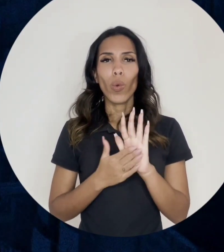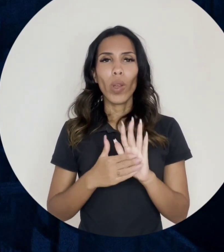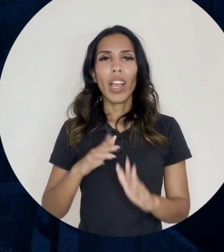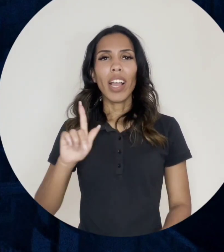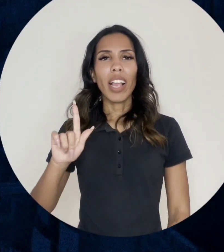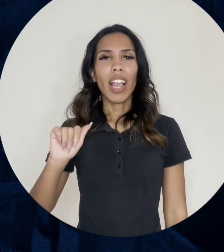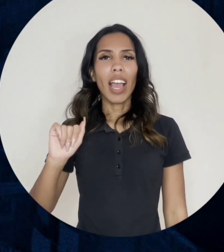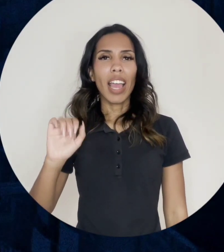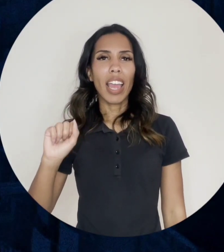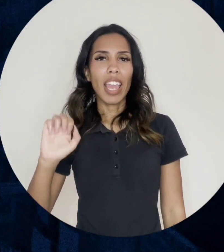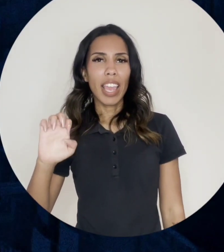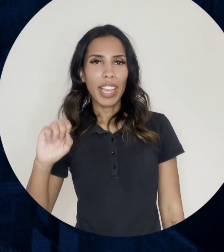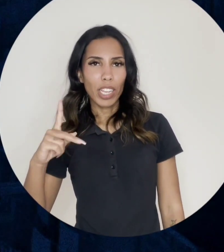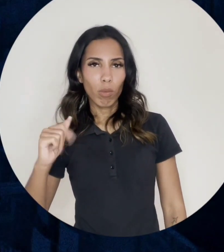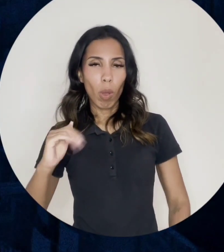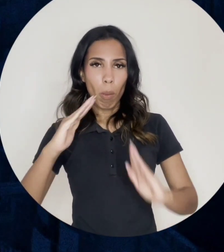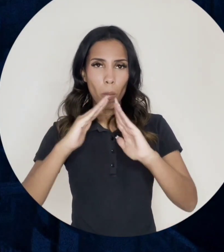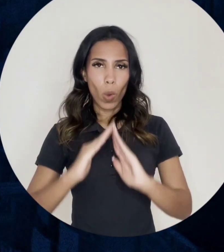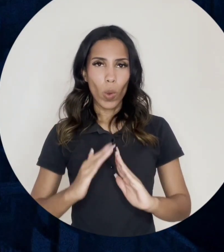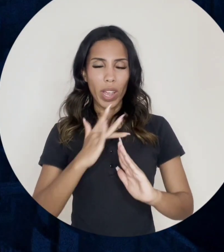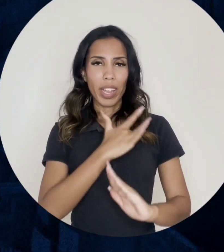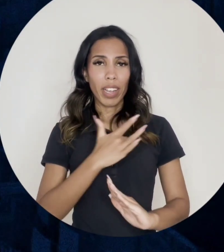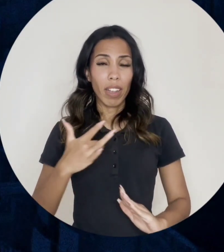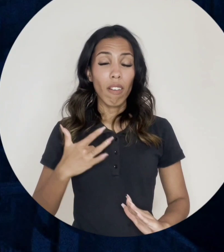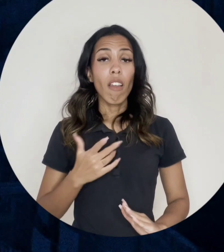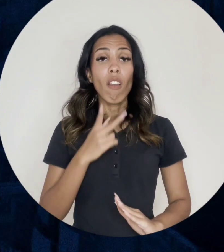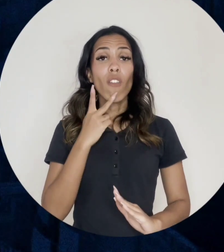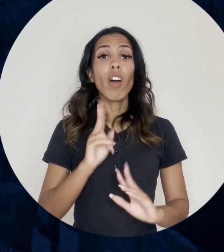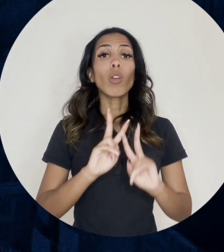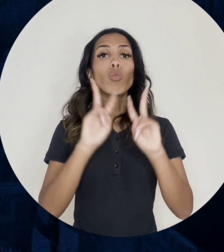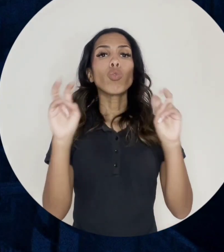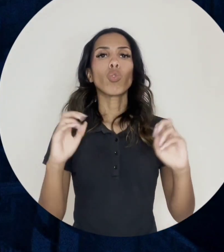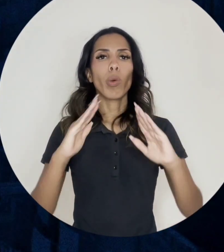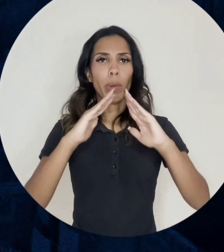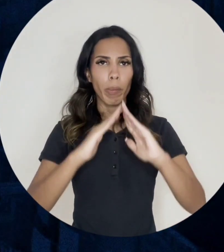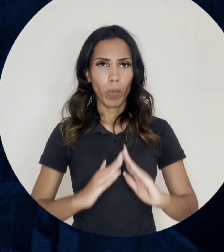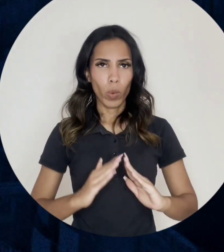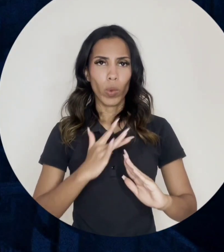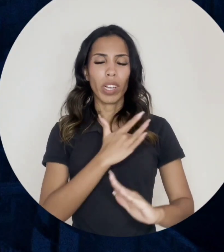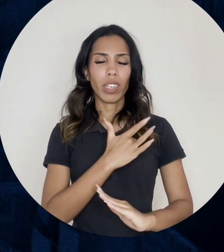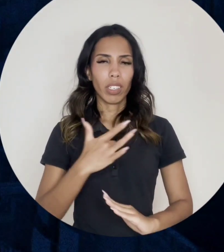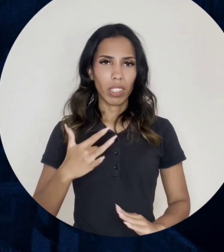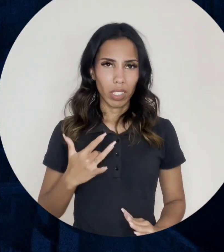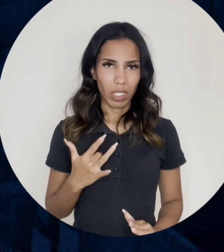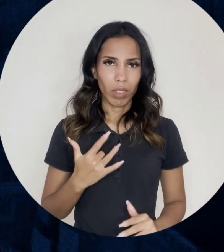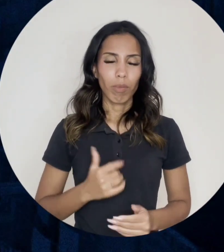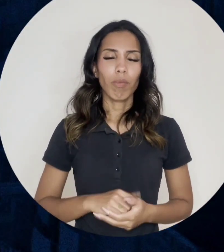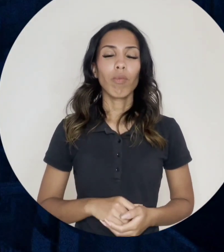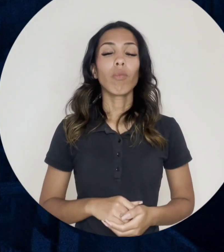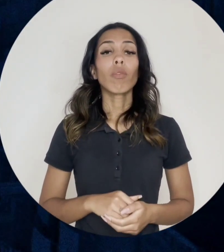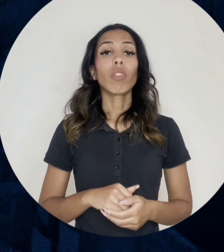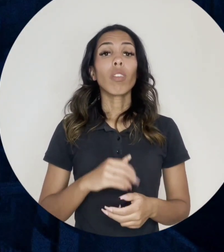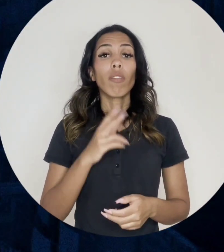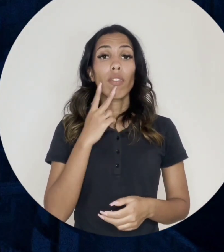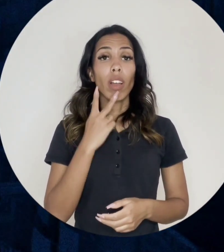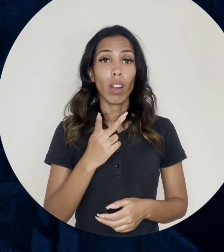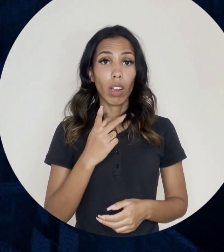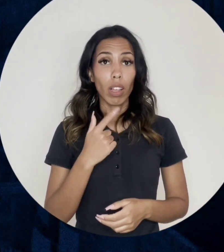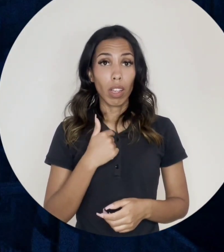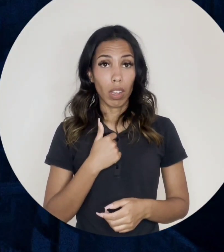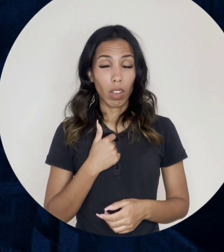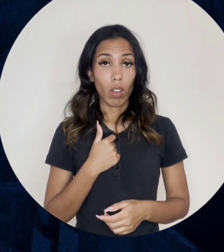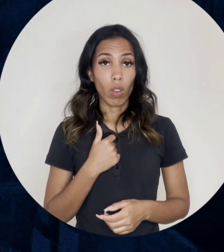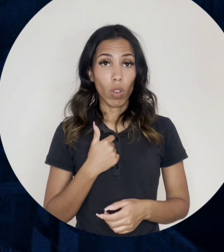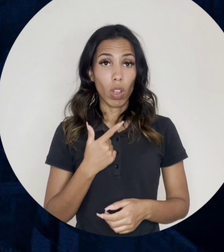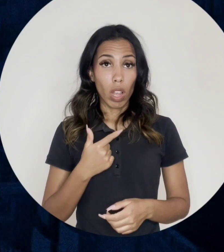saudável. Quando eu falo em moradia saudável, eu falo da questão que para mim chegar